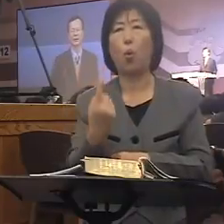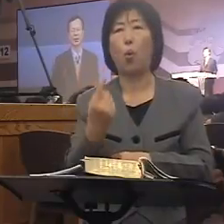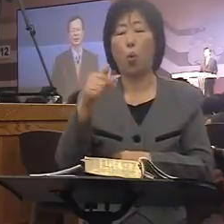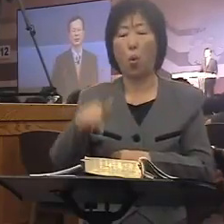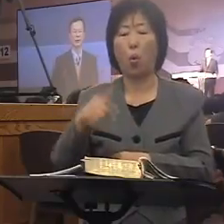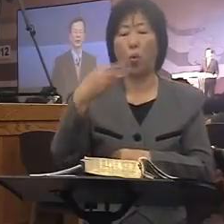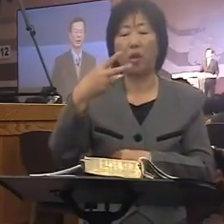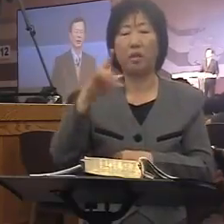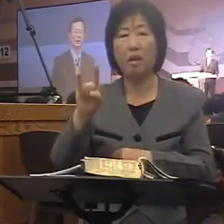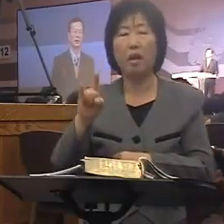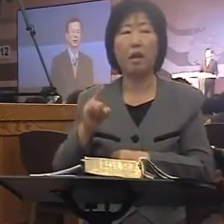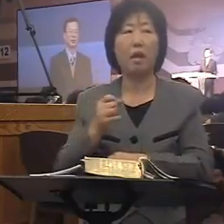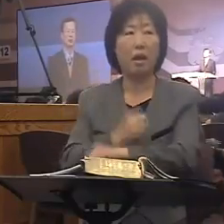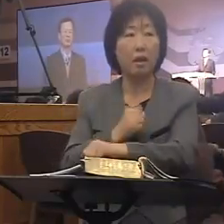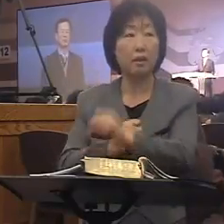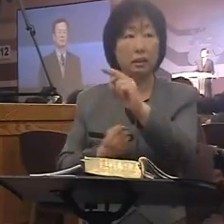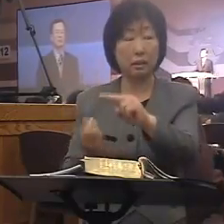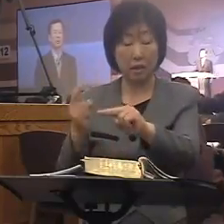여러분,